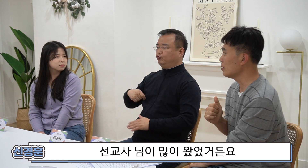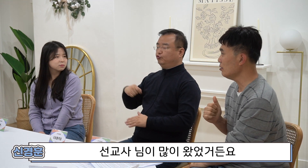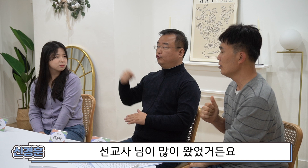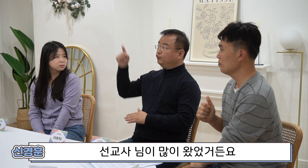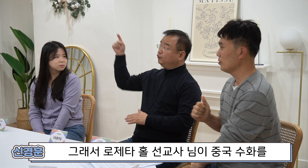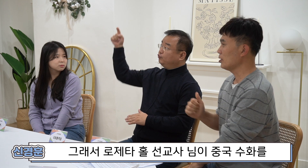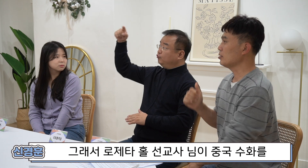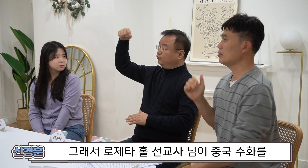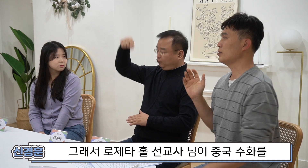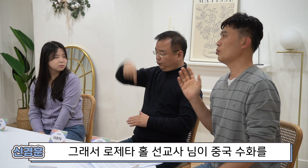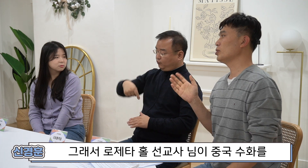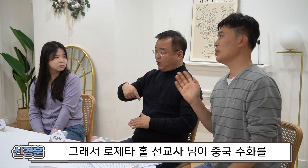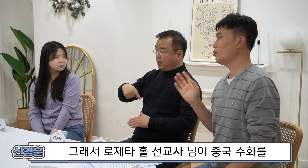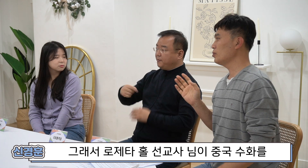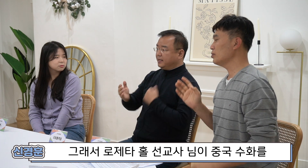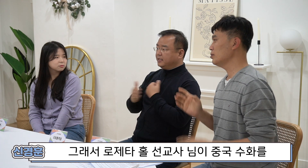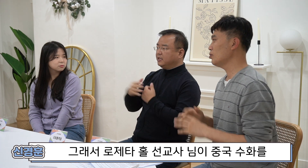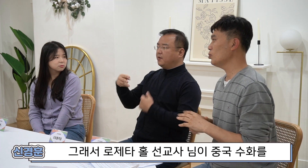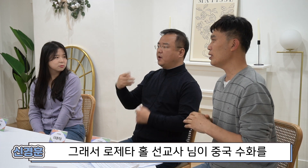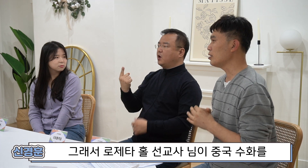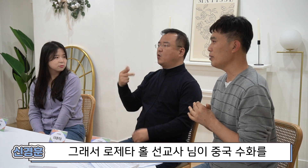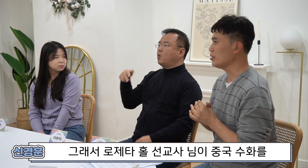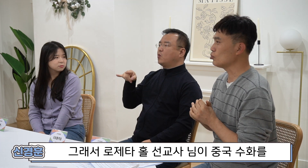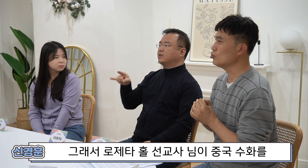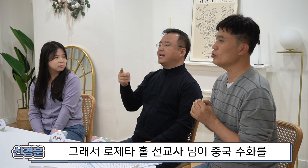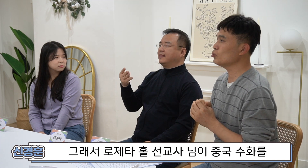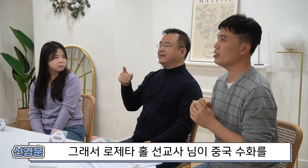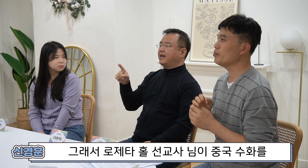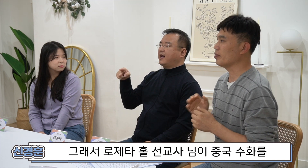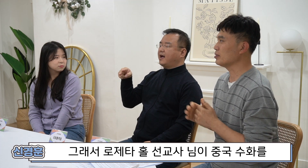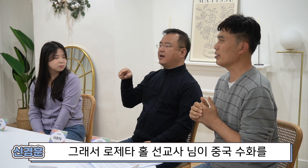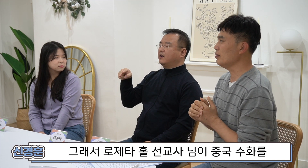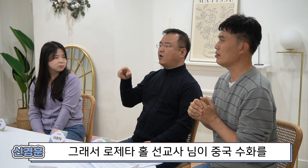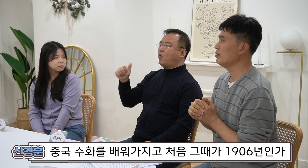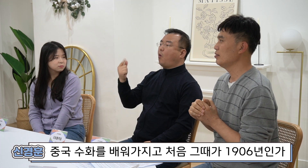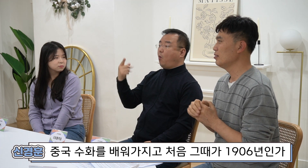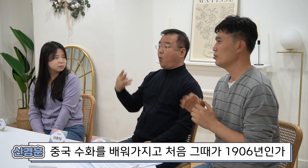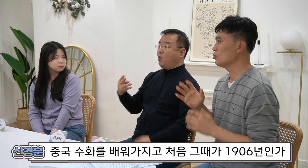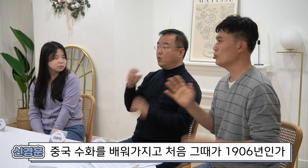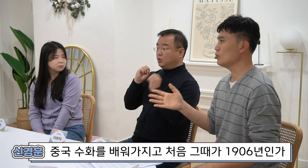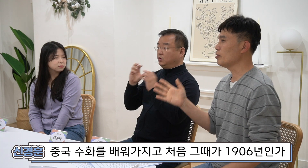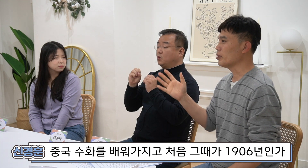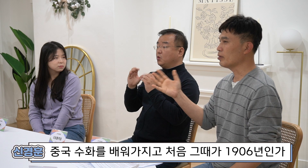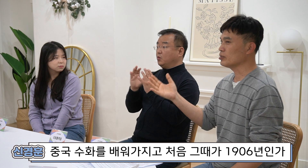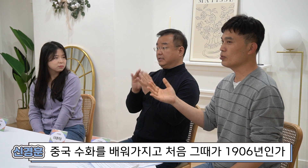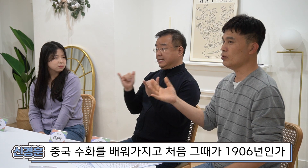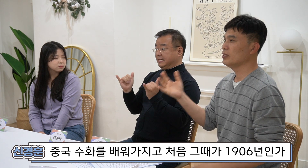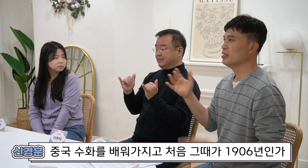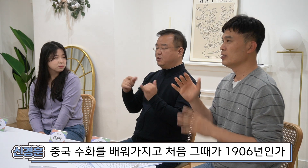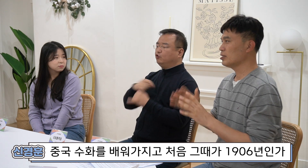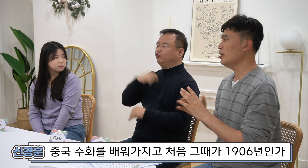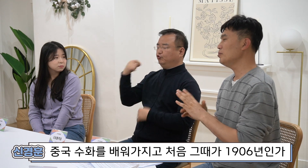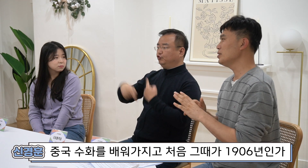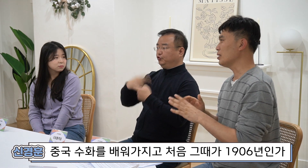왔었거든요. 그래서 그 로제타월 선교사님이 중국 수화를 배웠어요. 중국 수화를 배워가지고 처음